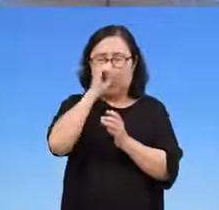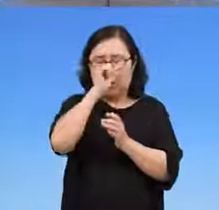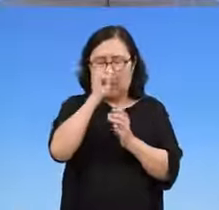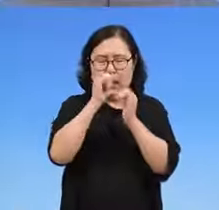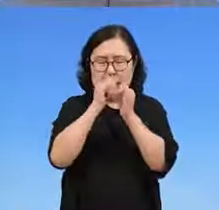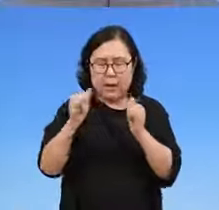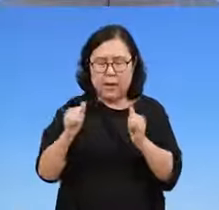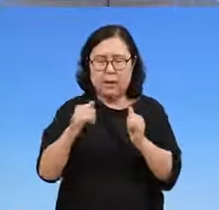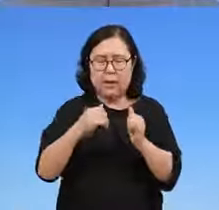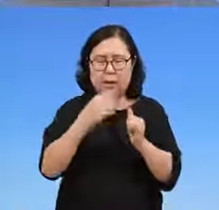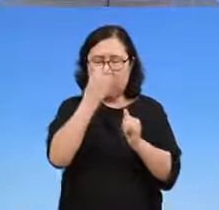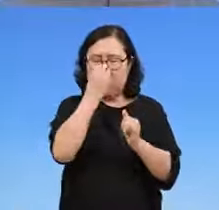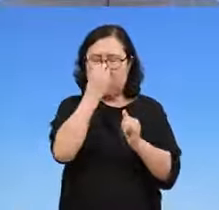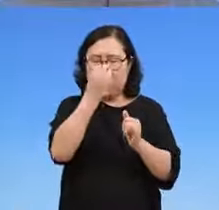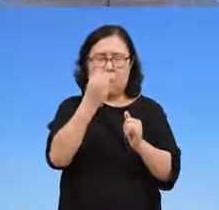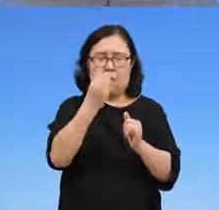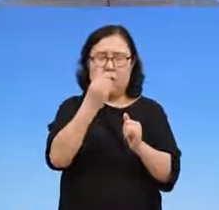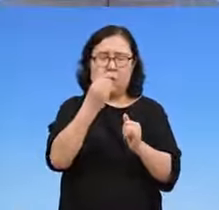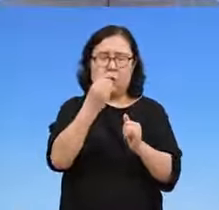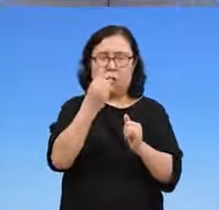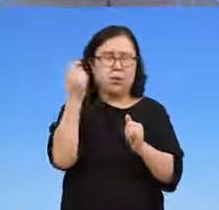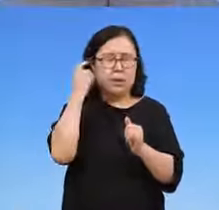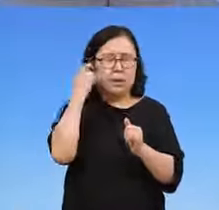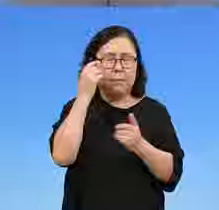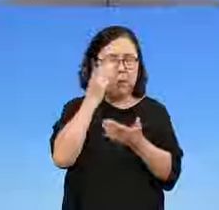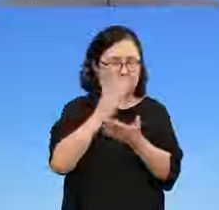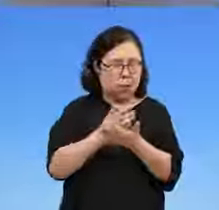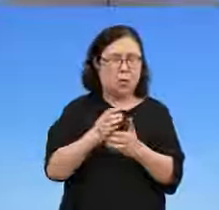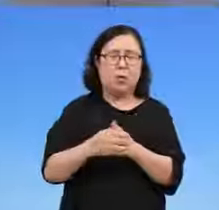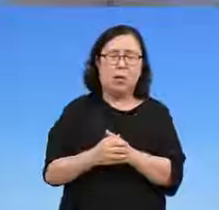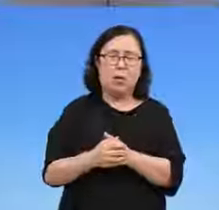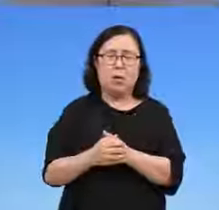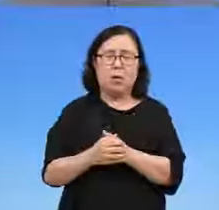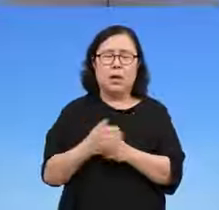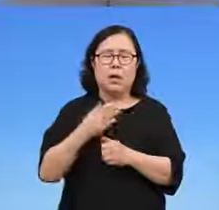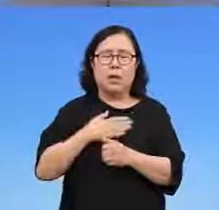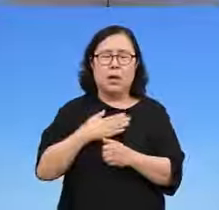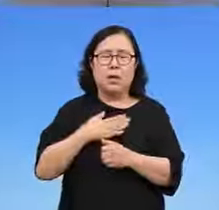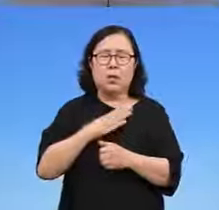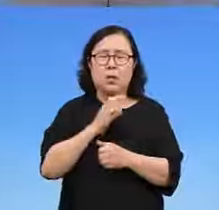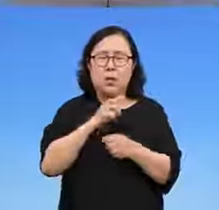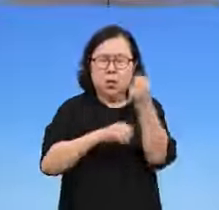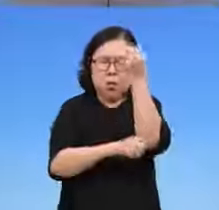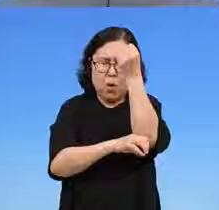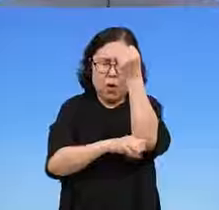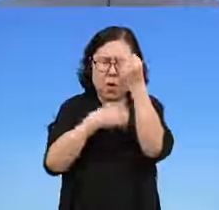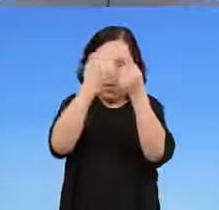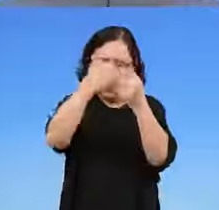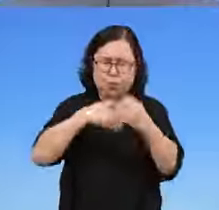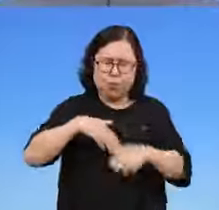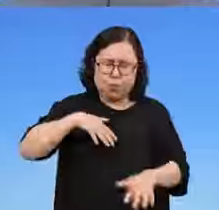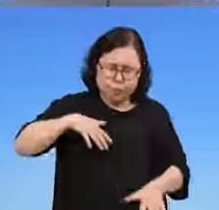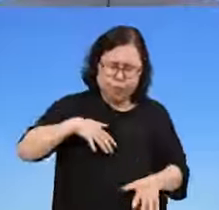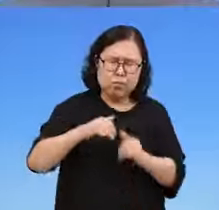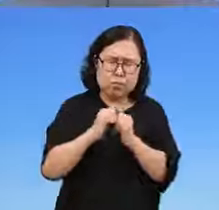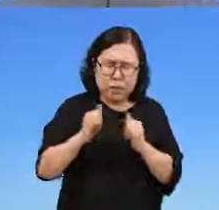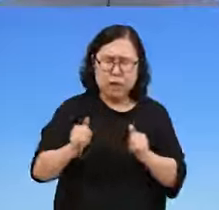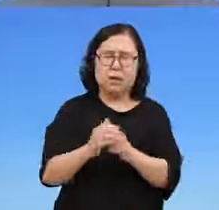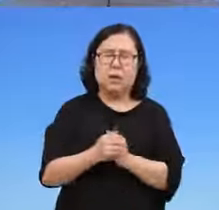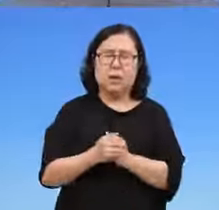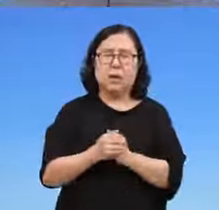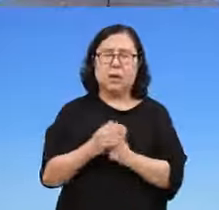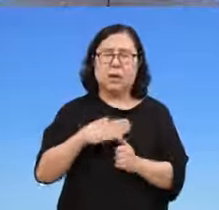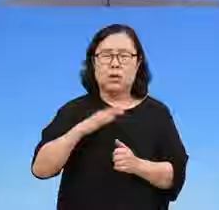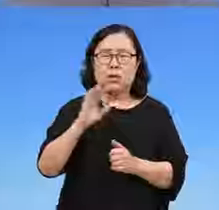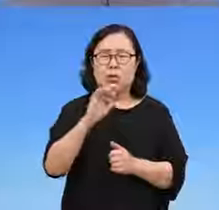그런 선한 사람이라는 그 생각으로 이 말씀을 받는 것이 아니라 나는 원래 중풍병자였는데,